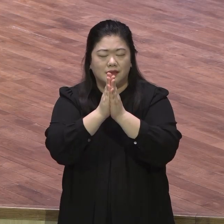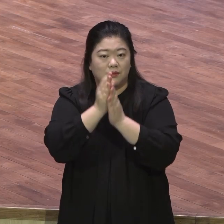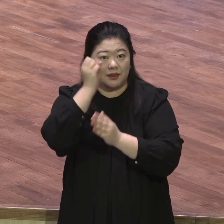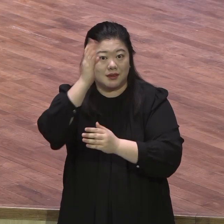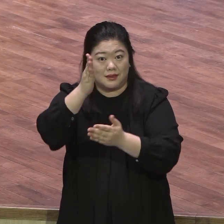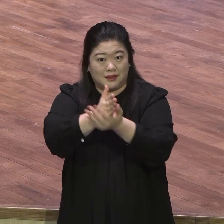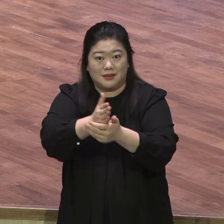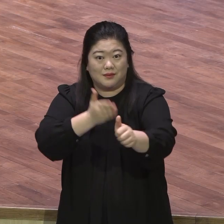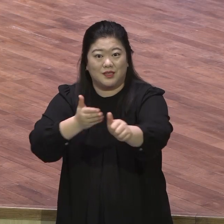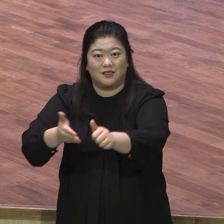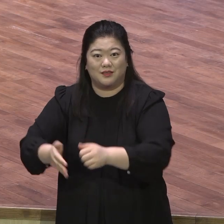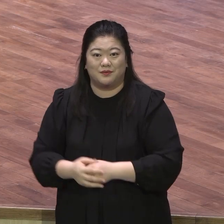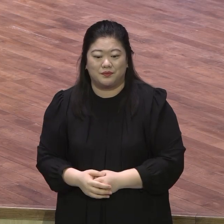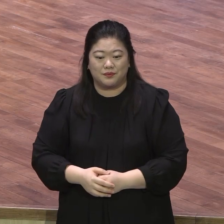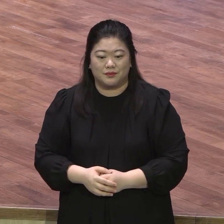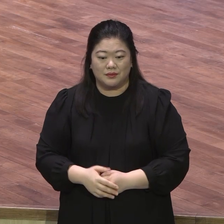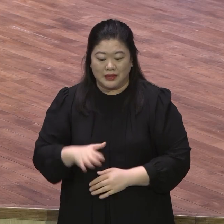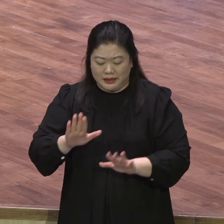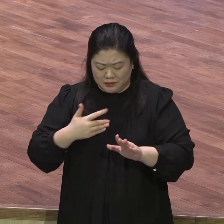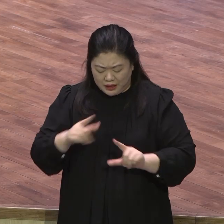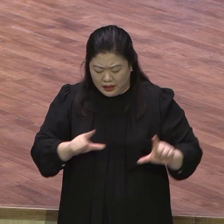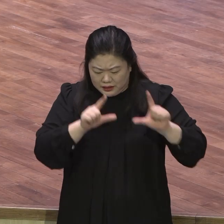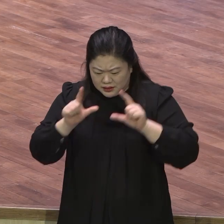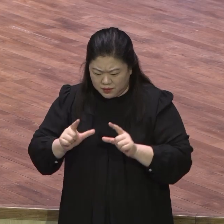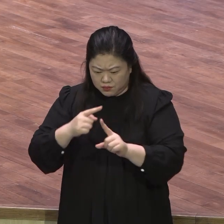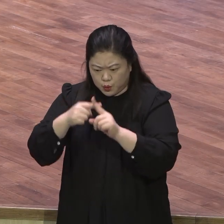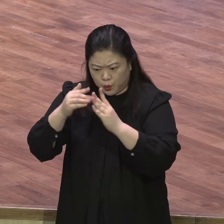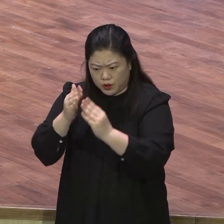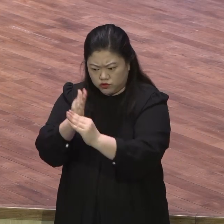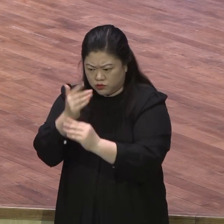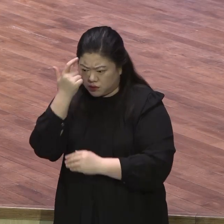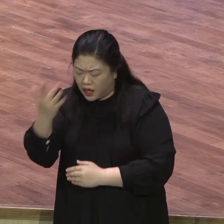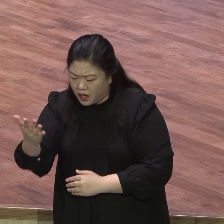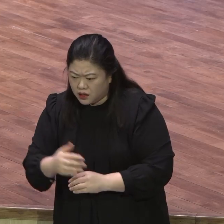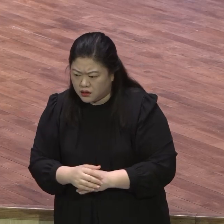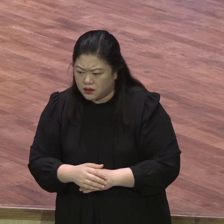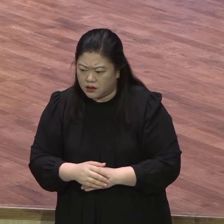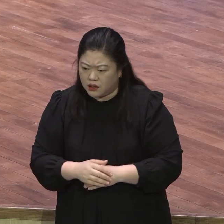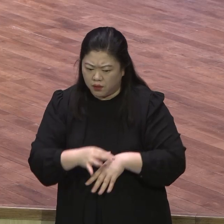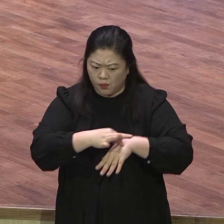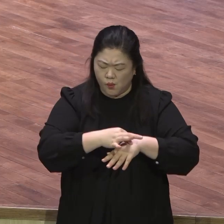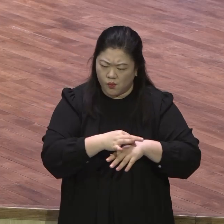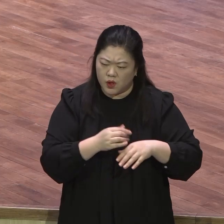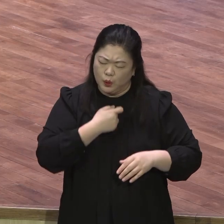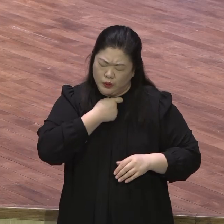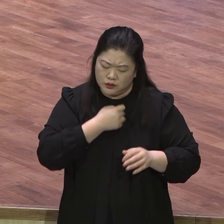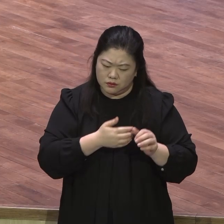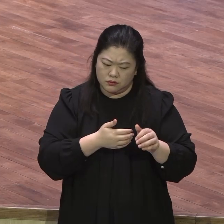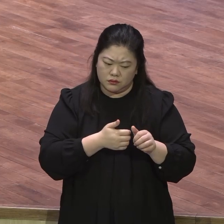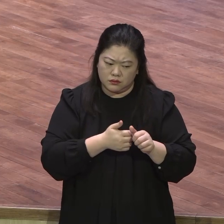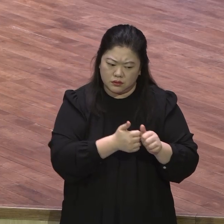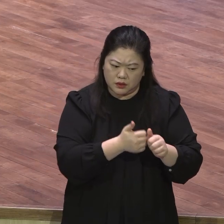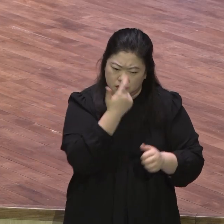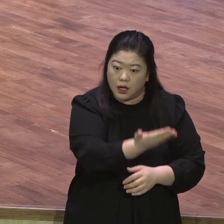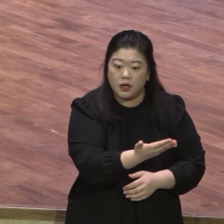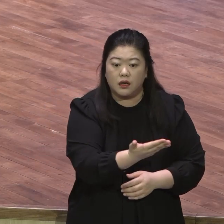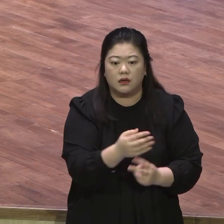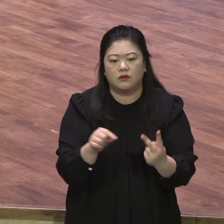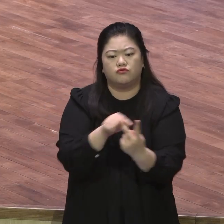중심의 삶을 내가 살고 있느냐 아니냐. 모든 게 교회 중심. 이거는 하나님께서 친히